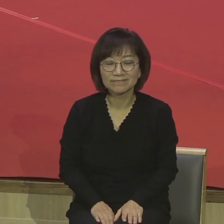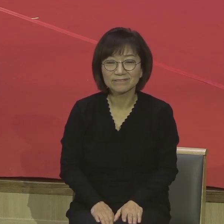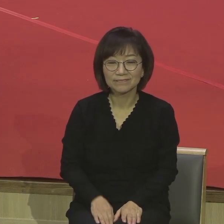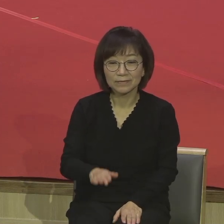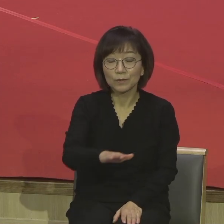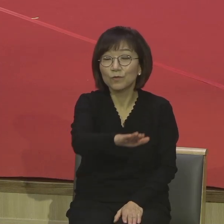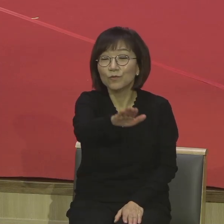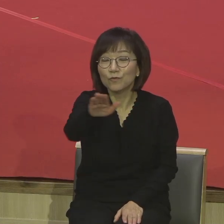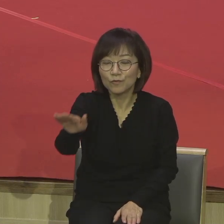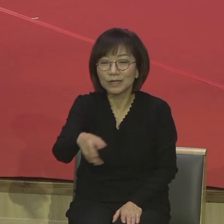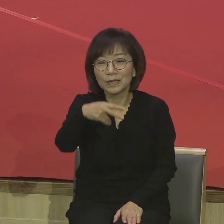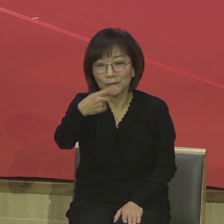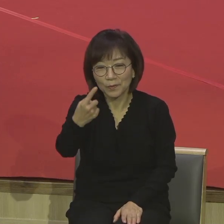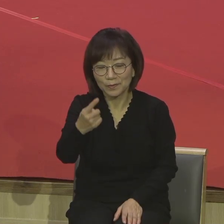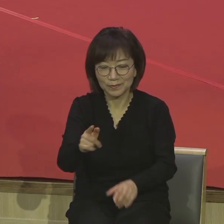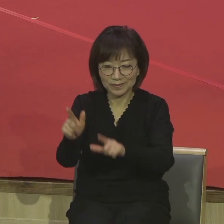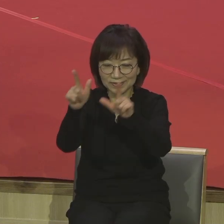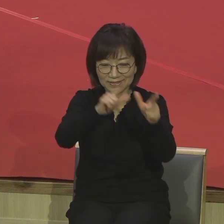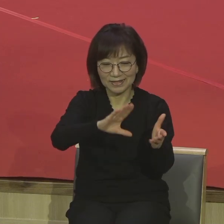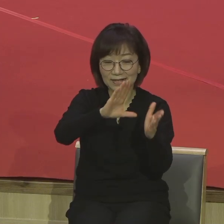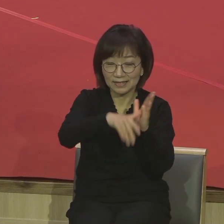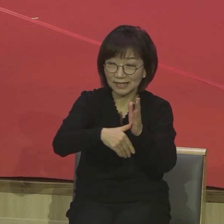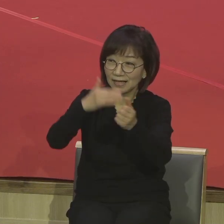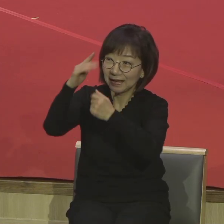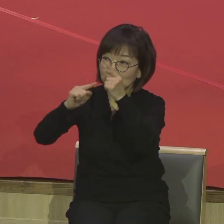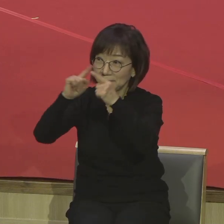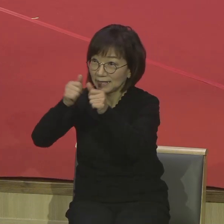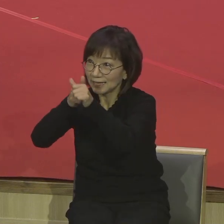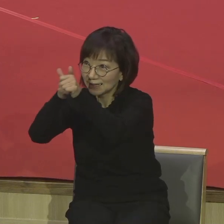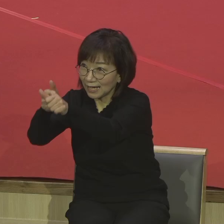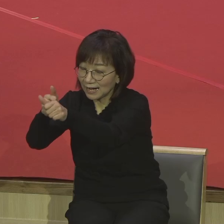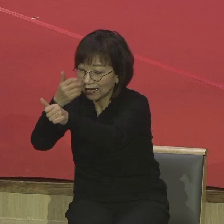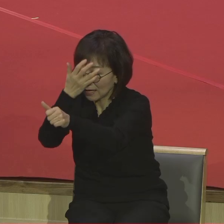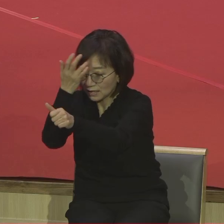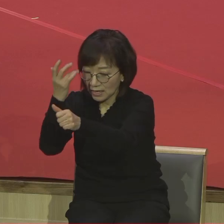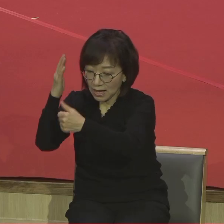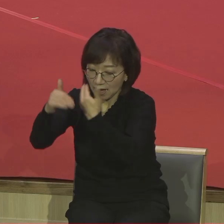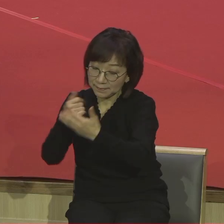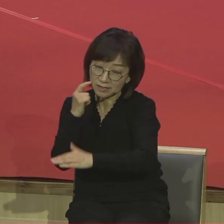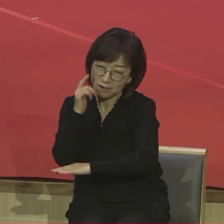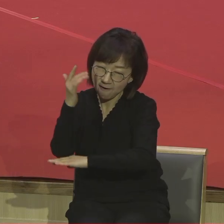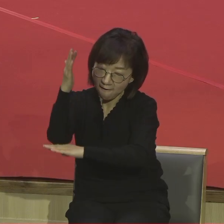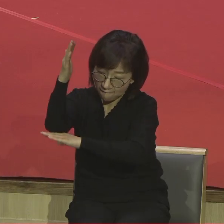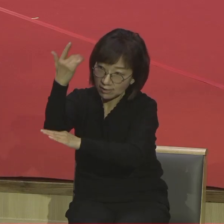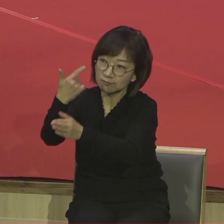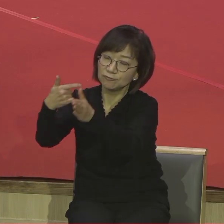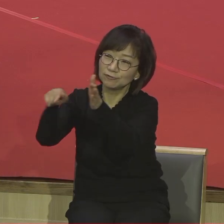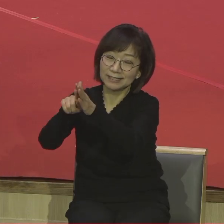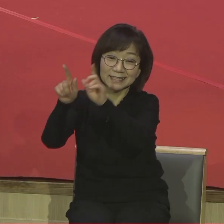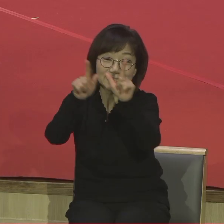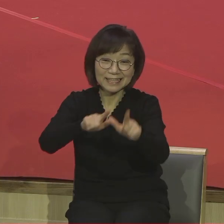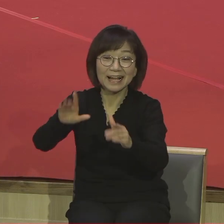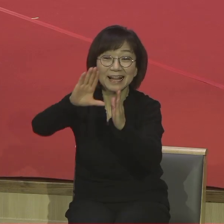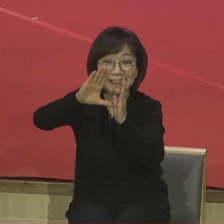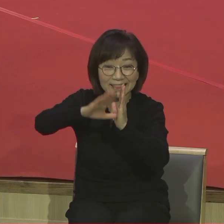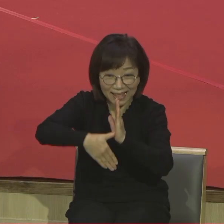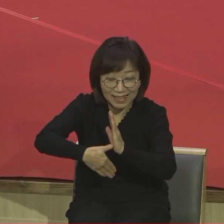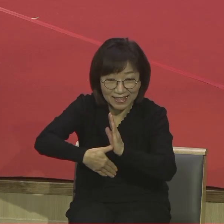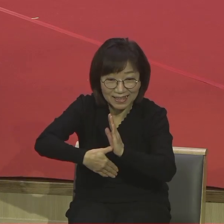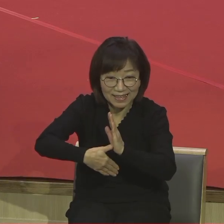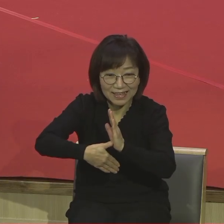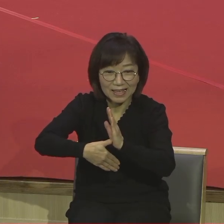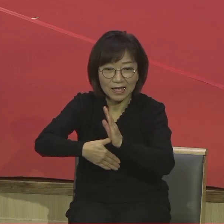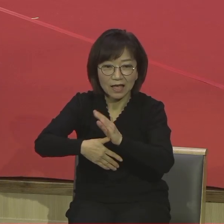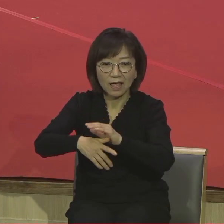하나님 말씀 중심의 삶, 하나님의 영광을 위한 삶이 될 때 우리의 삶에 뭐가 일어납니까?